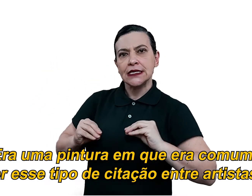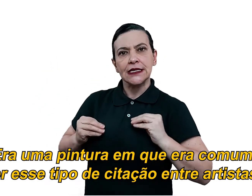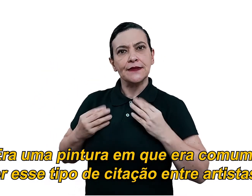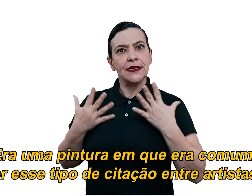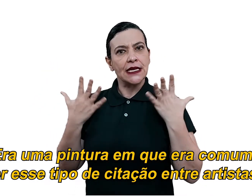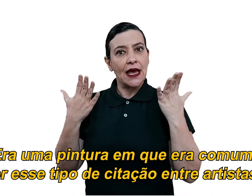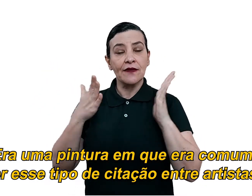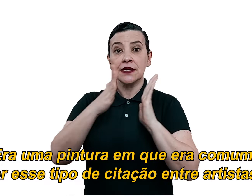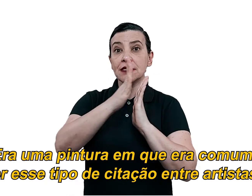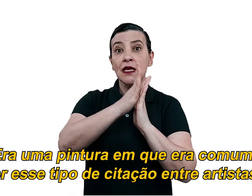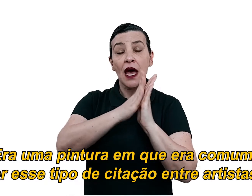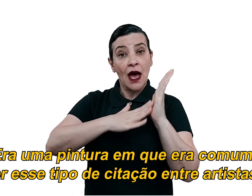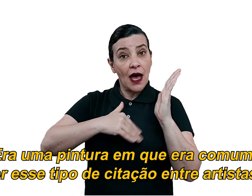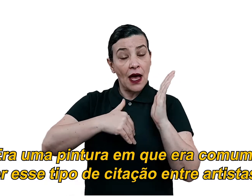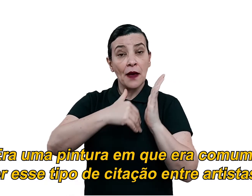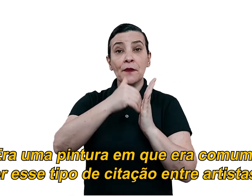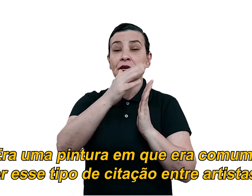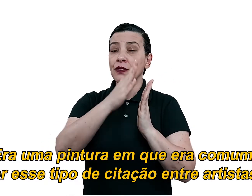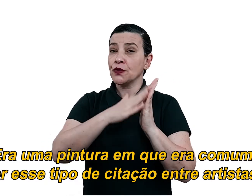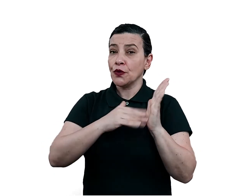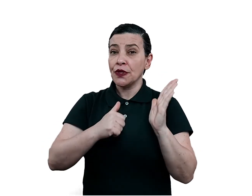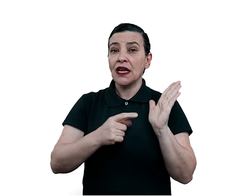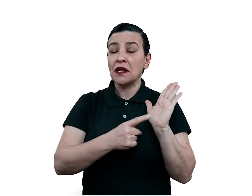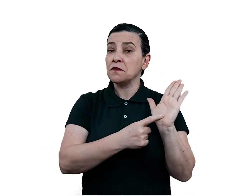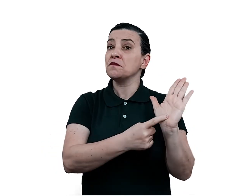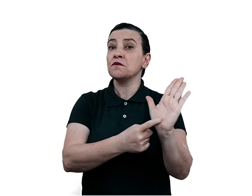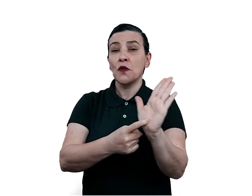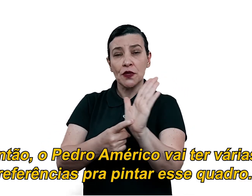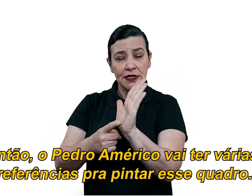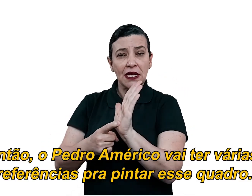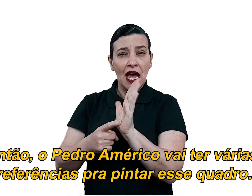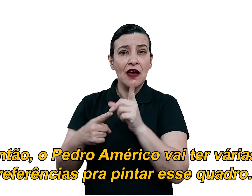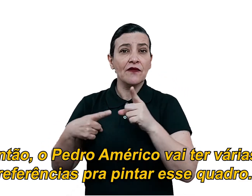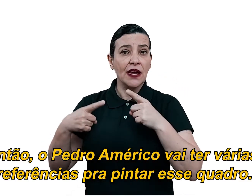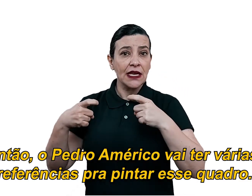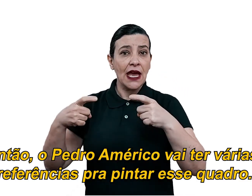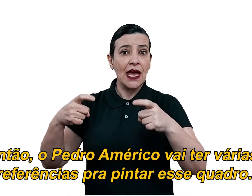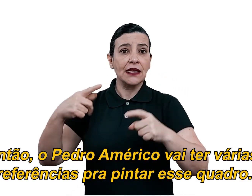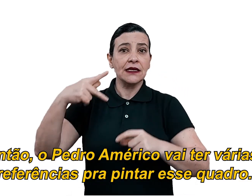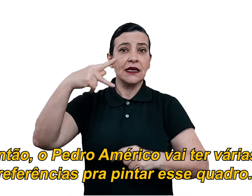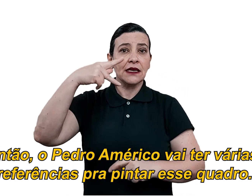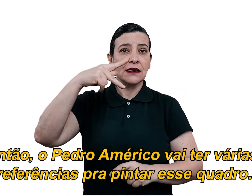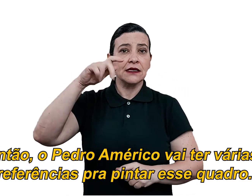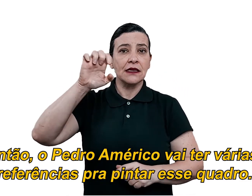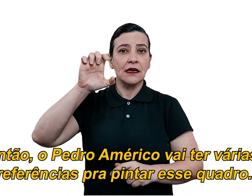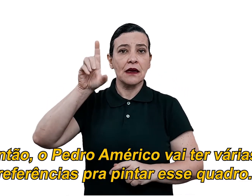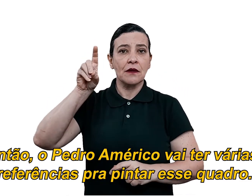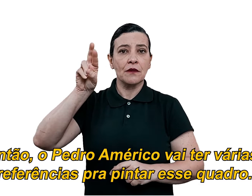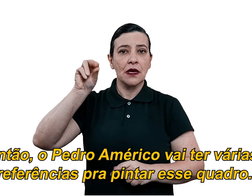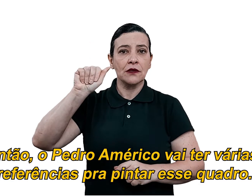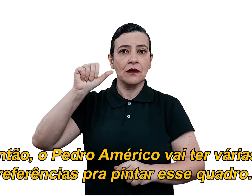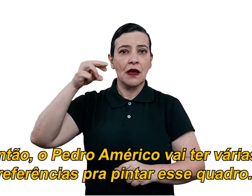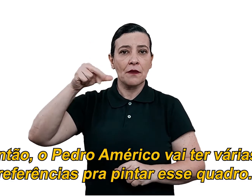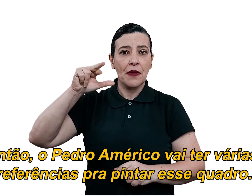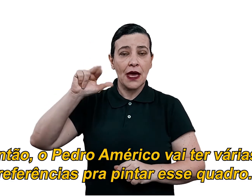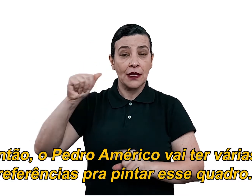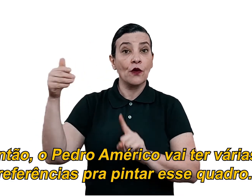ter esse tipo de citação entre artistas. Então, o Pedro Américo ele vai ter várias referências para pintar